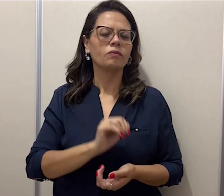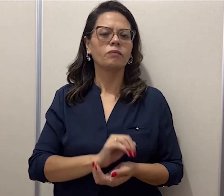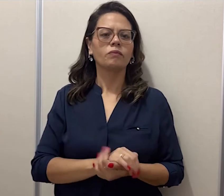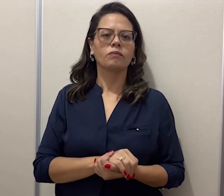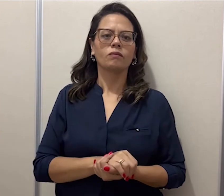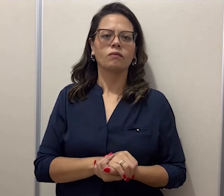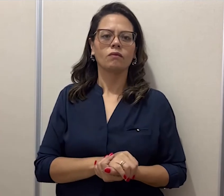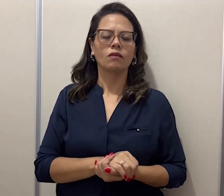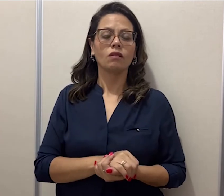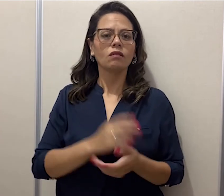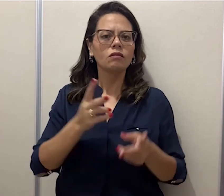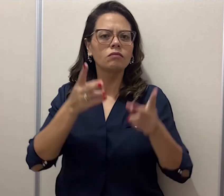conhecerem